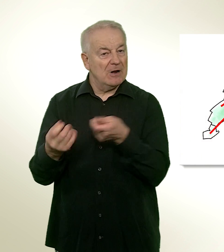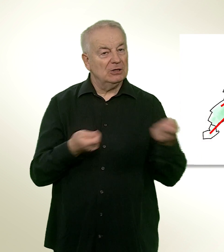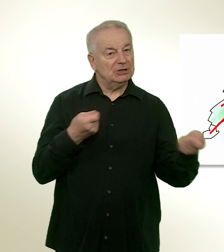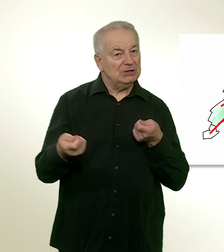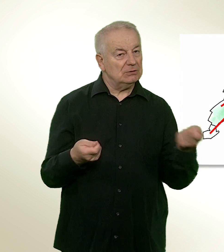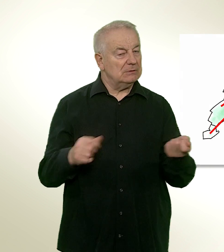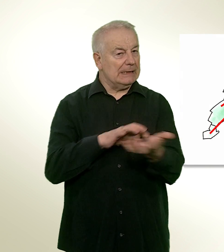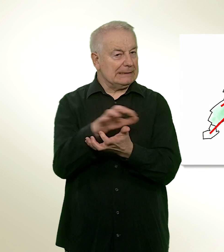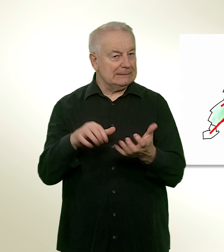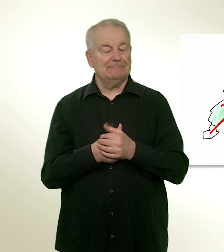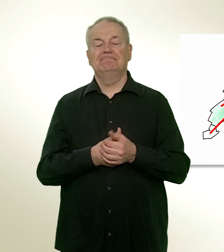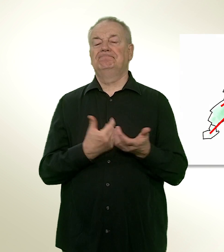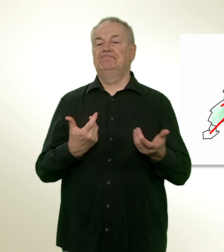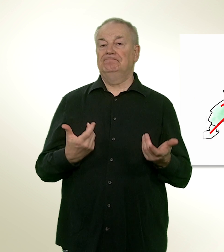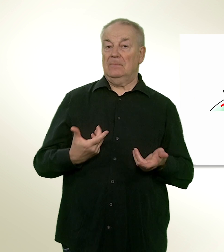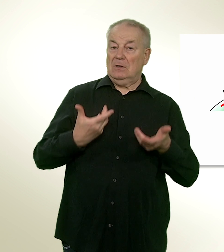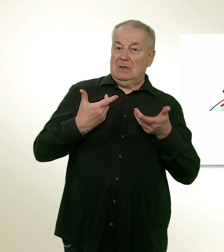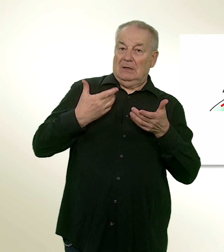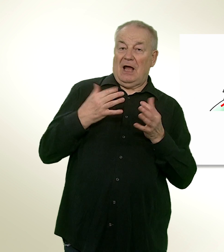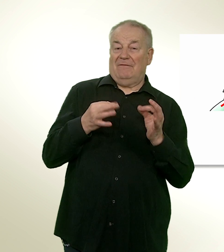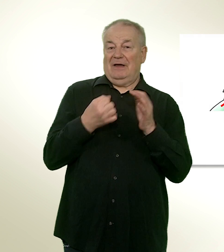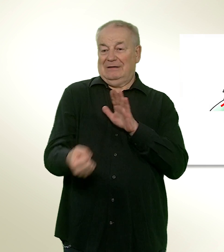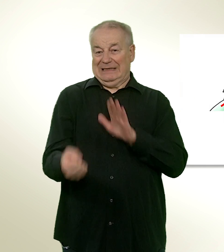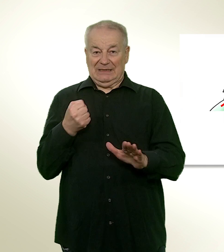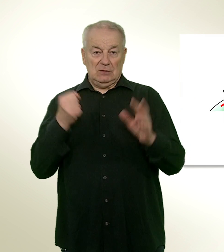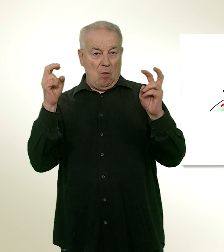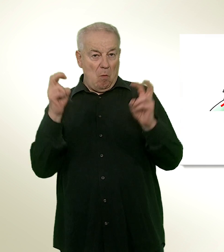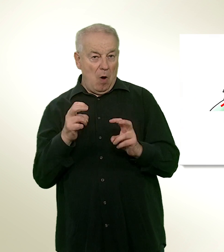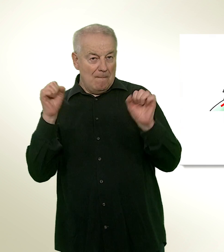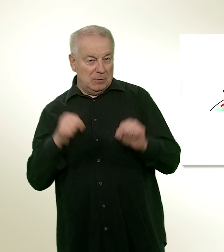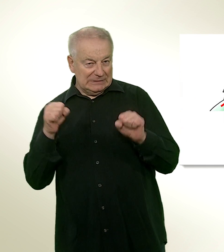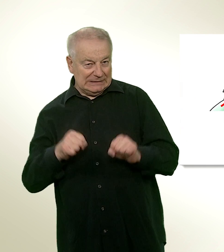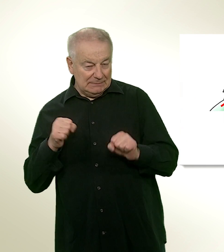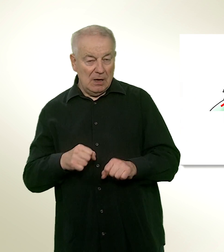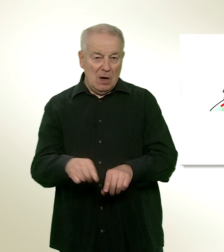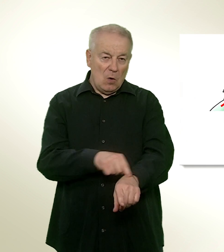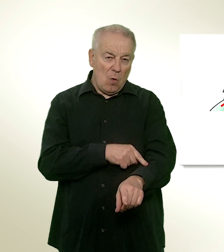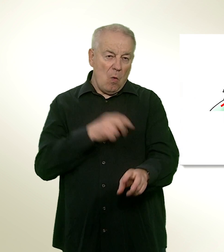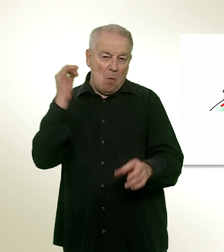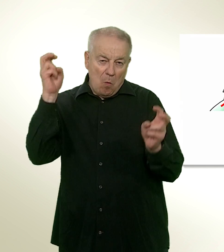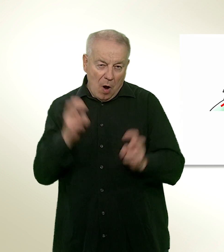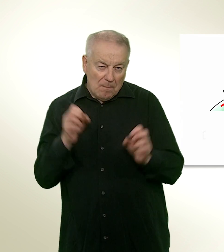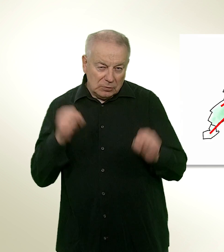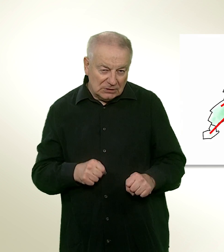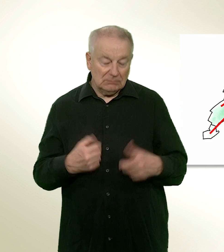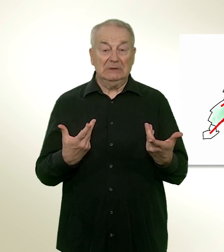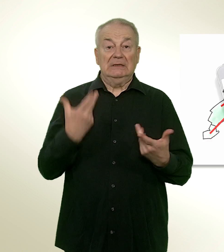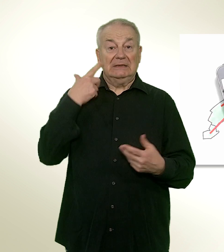crise. Il doit prendre le moins de restrictions possible et pour le moins longtemps possible. En cas de rejet de la loi,